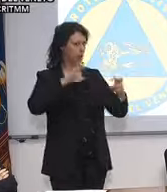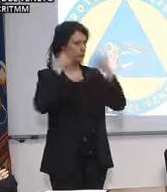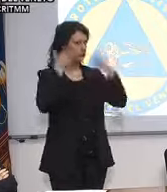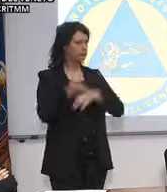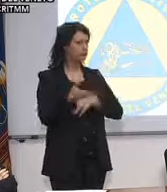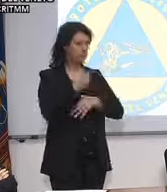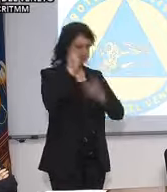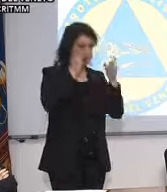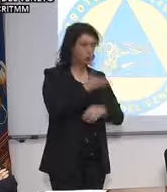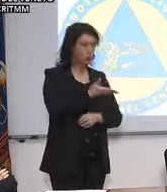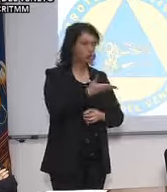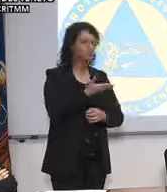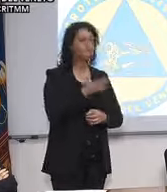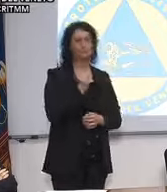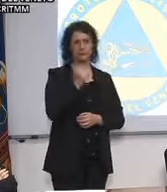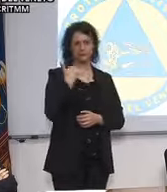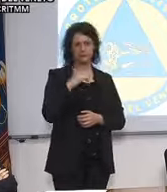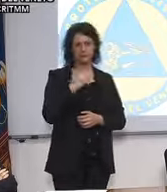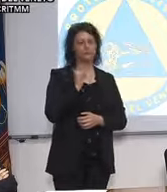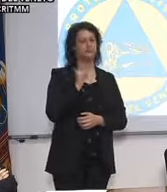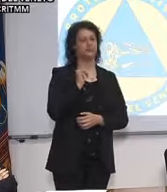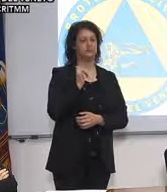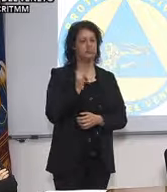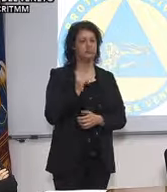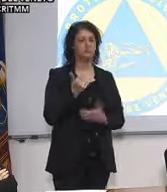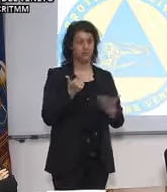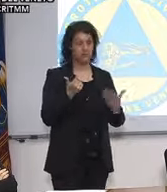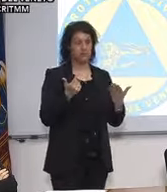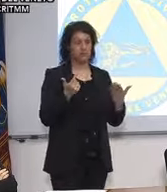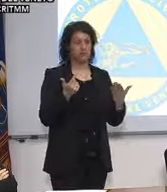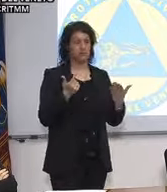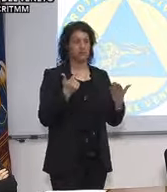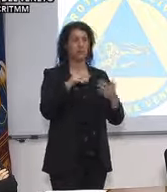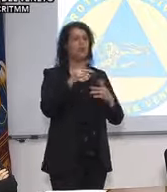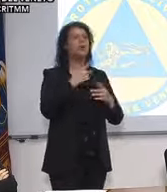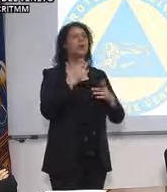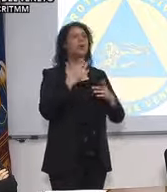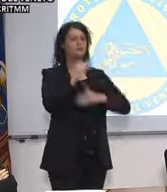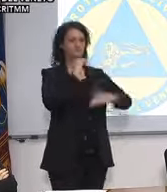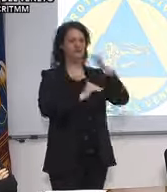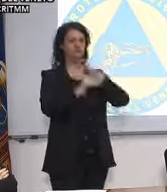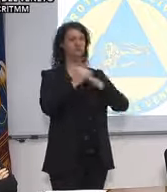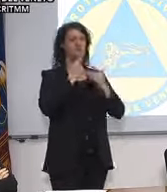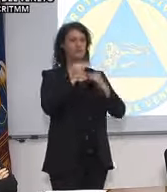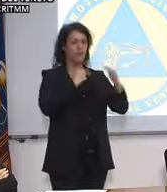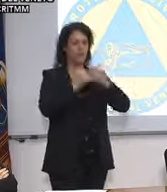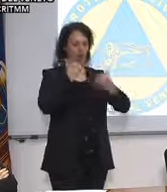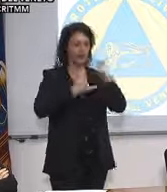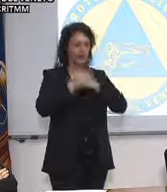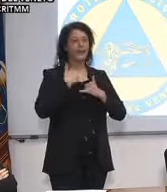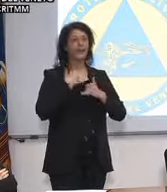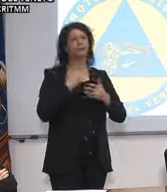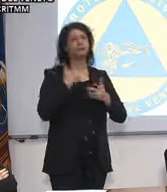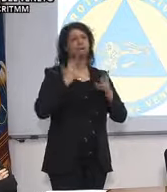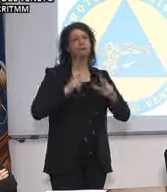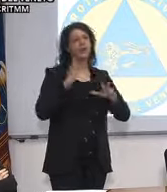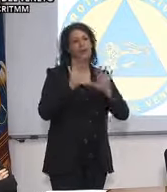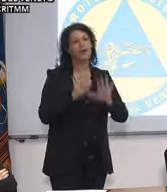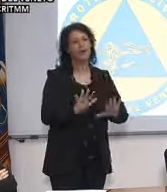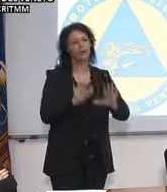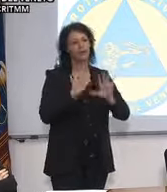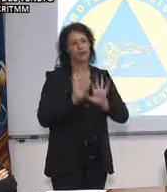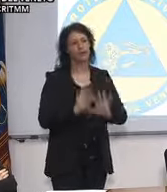dire che chi mi ha chiamato, a tutti quelli che mi chiamano, cioè faccio pompiere, nel senso che ho ancora speranza che il governo possa